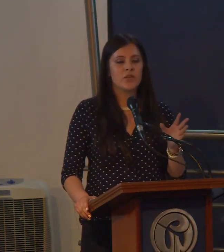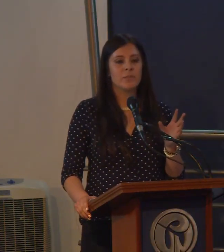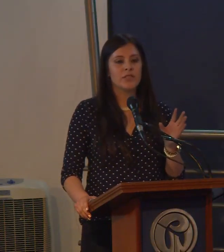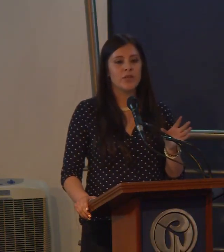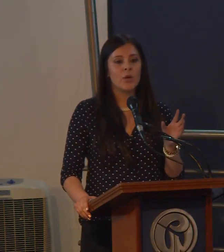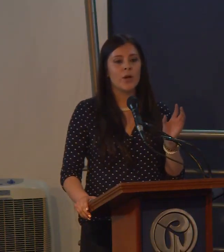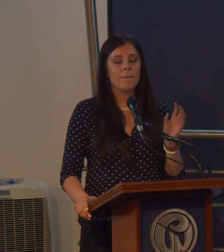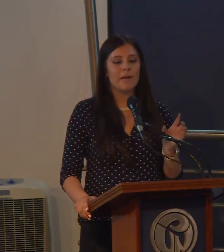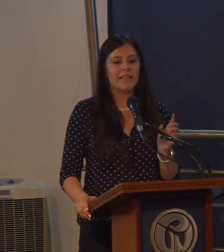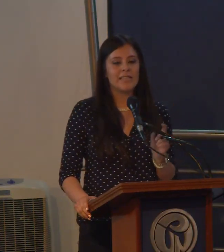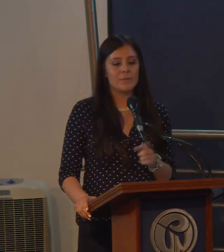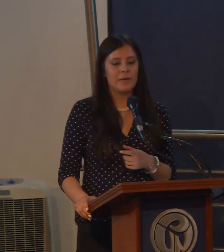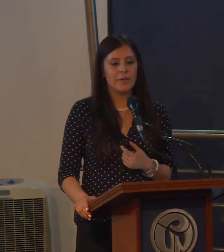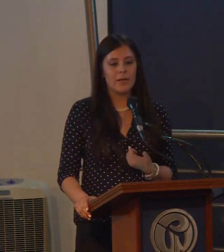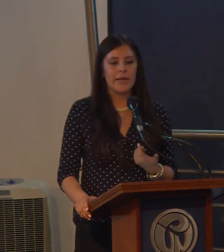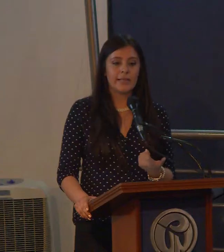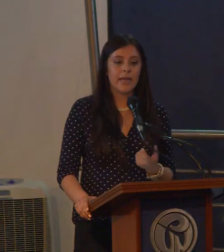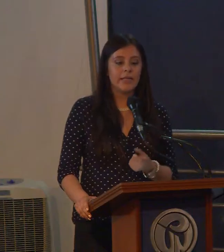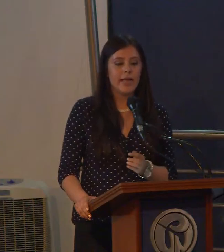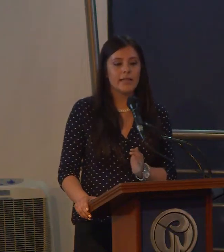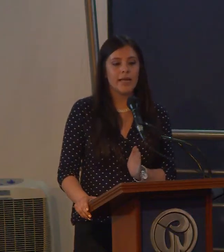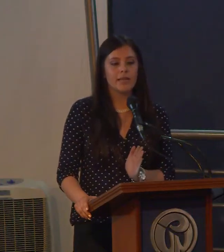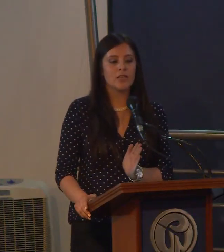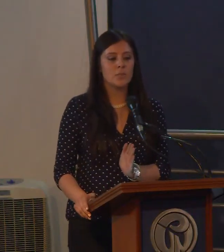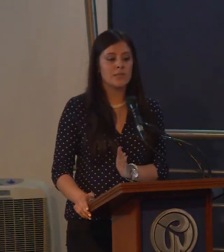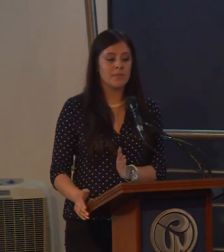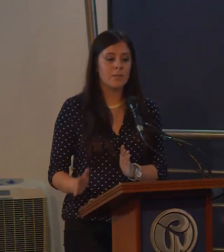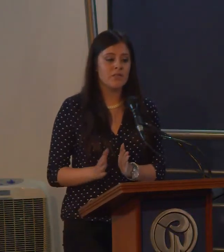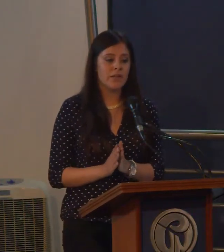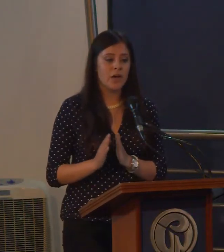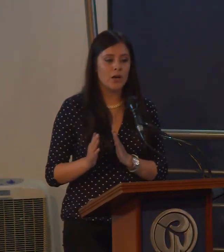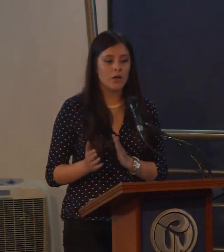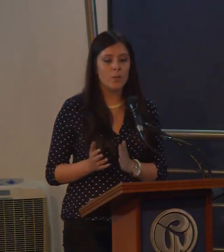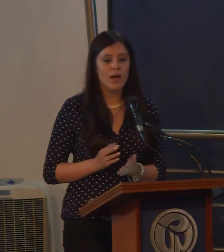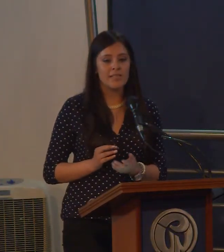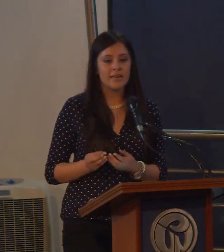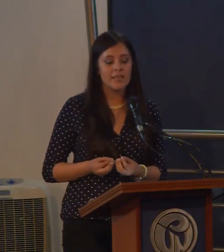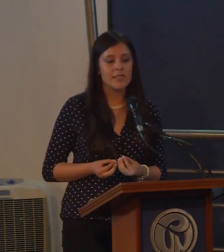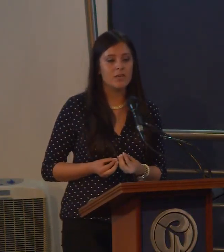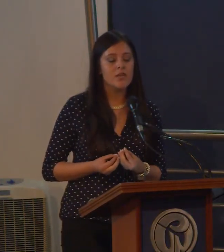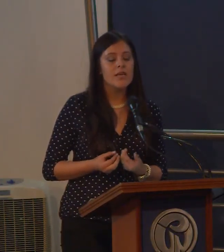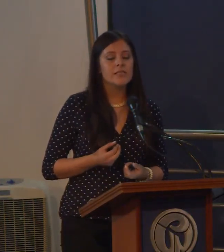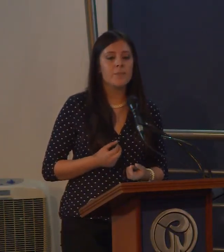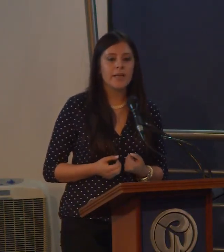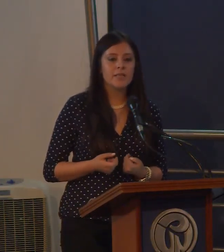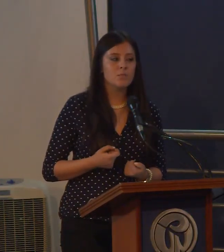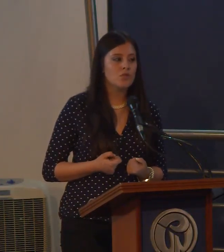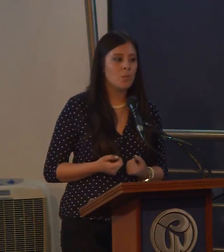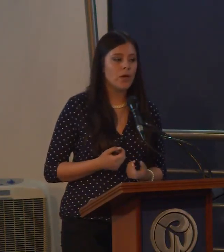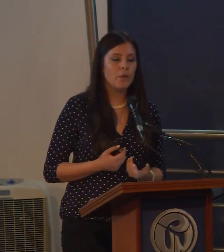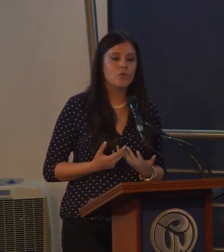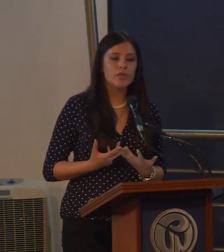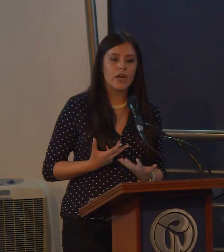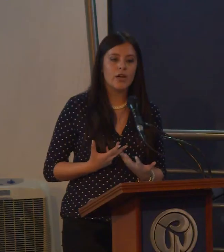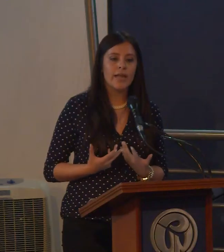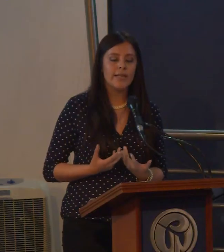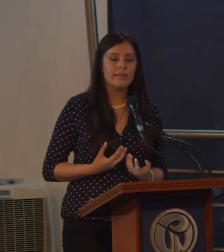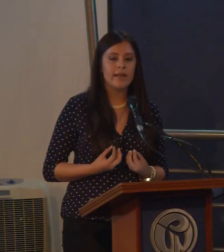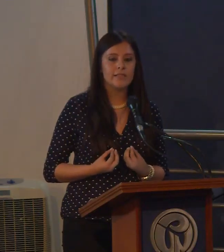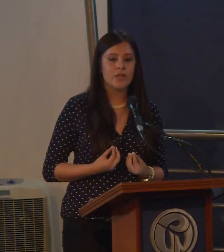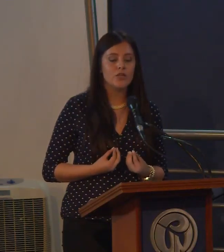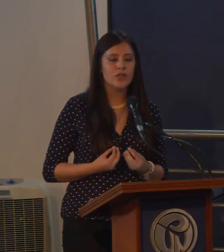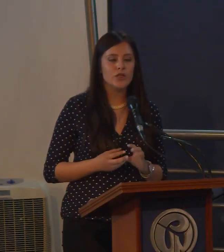una observación participativa directa e indirecta. Después empezamos a trabajar los lenguajes artísticos. Siempre quisimos como que buscar